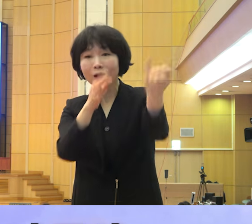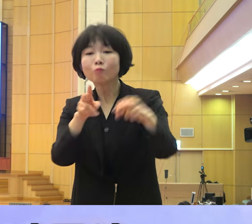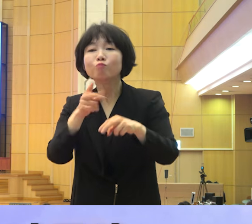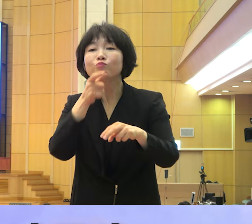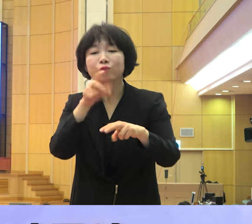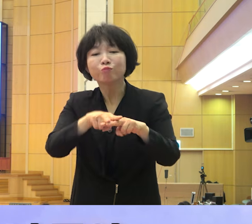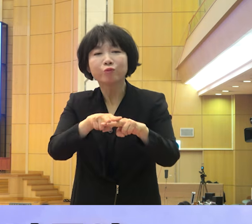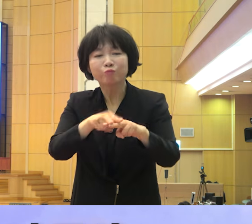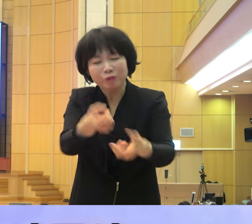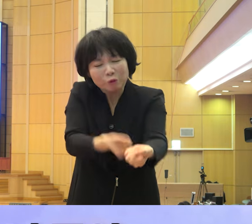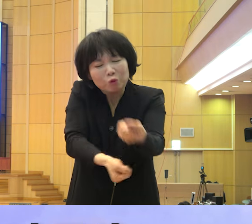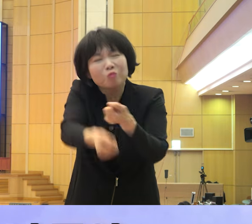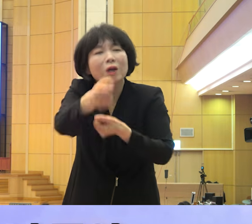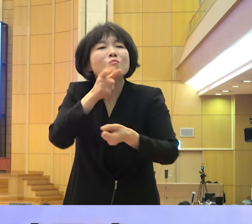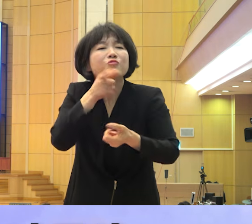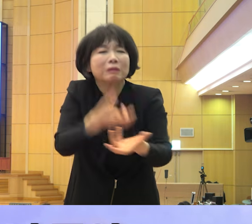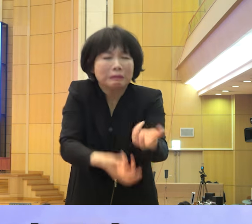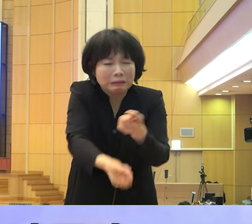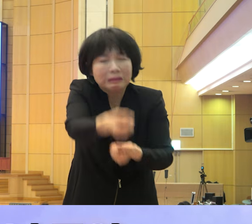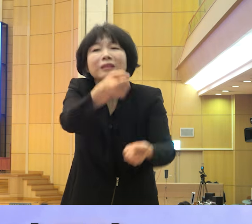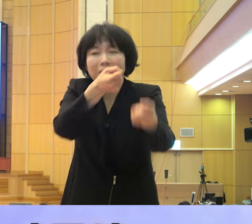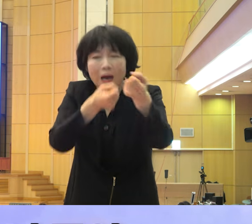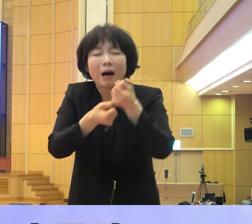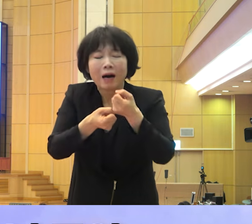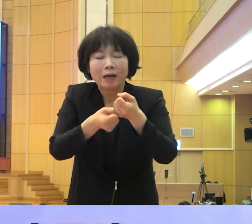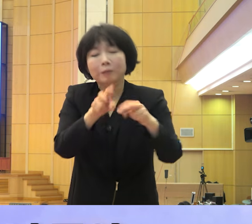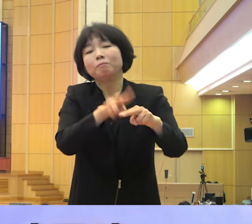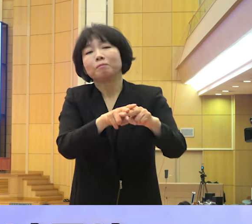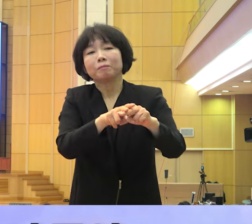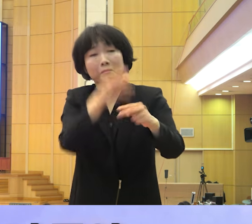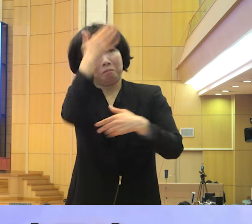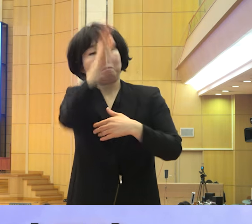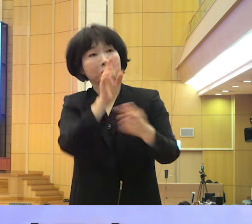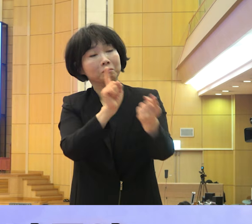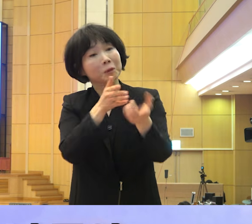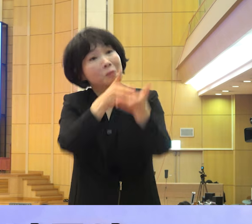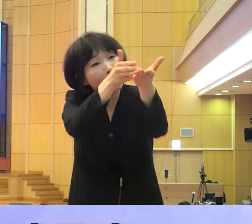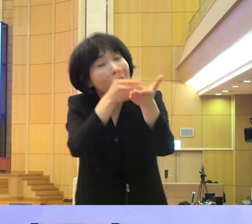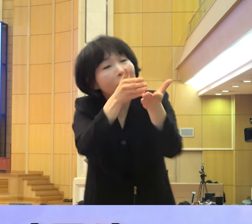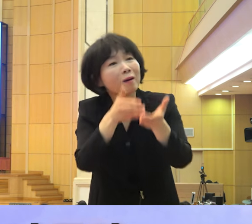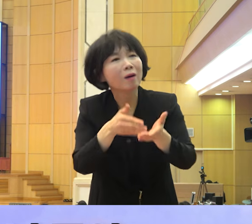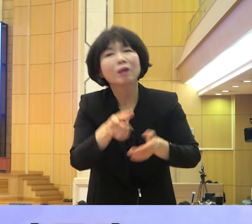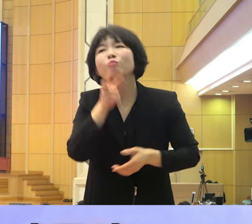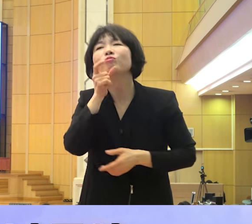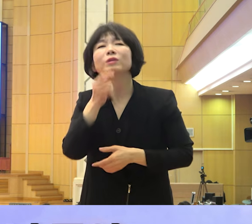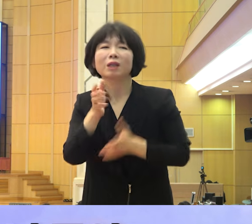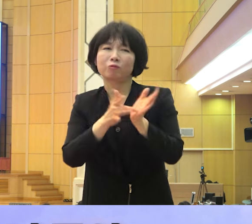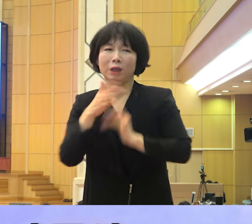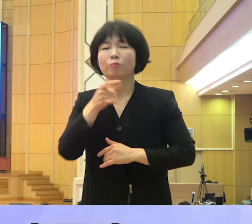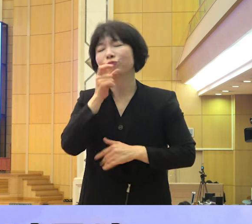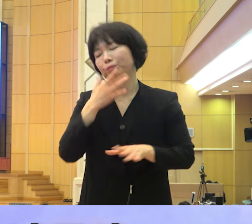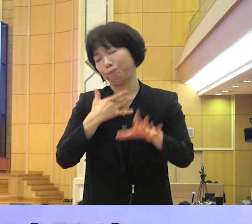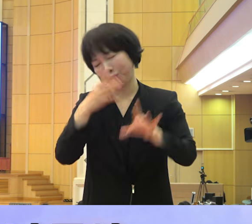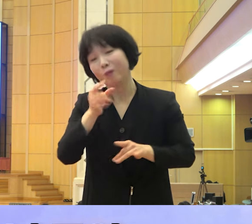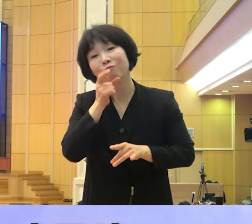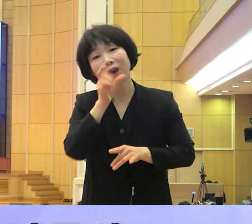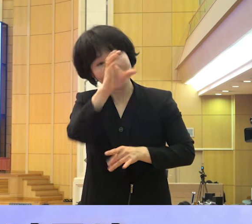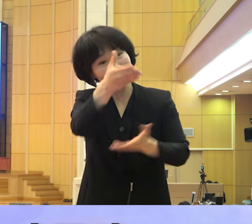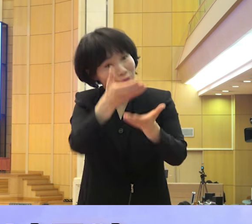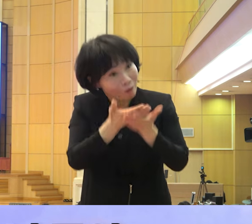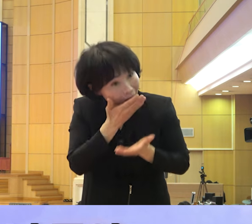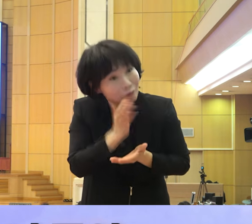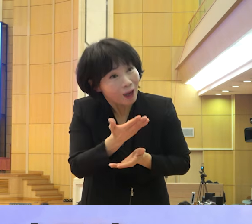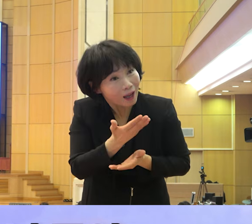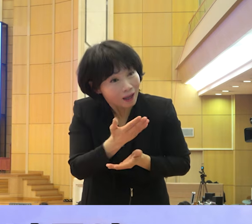만나서 예수님이 물 좀 달라고 했고 예수님께 물을 드렸더니 예수님이